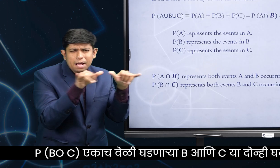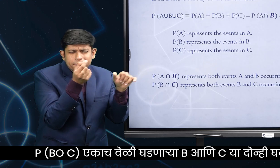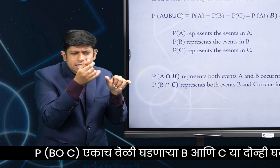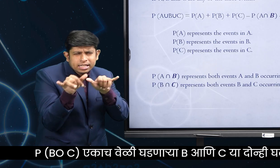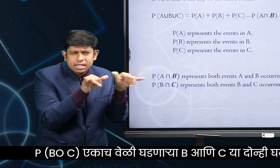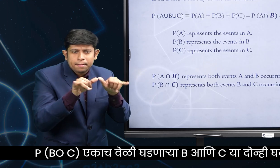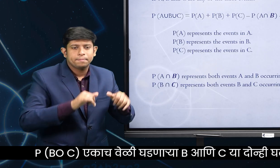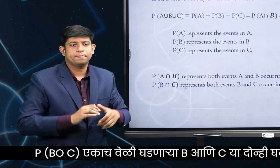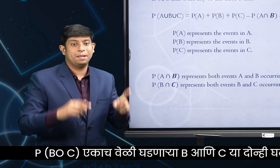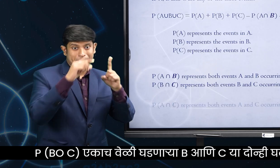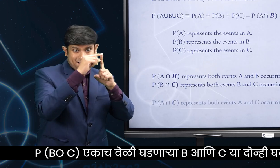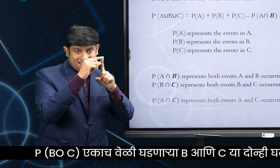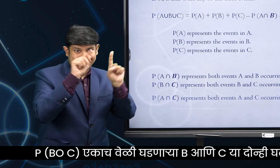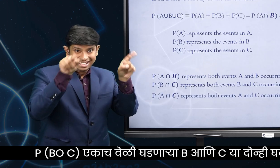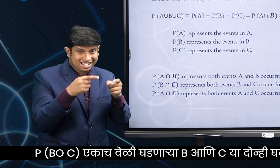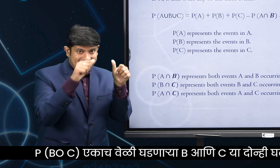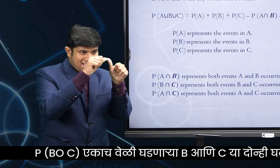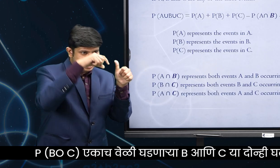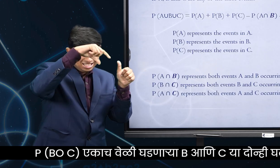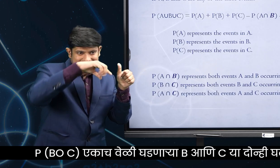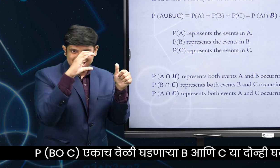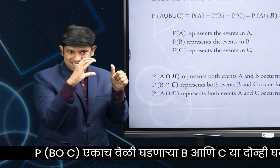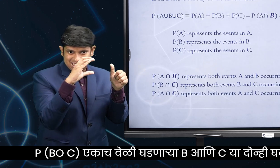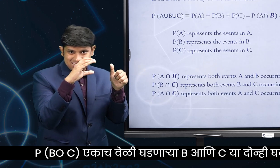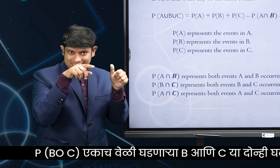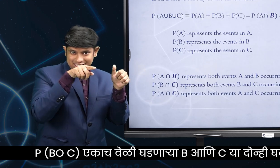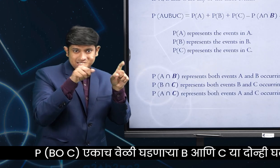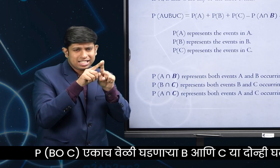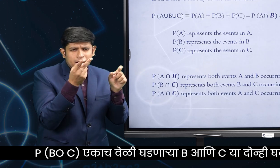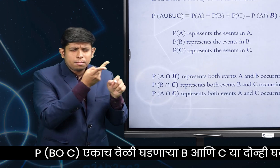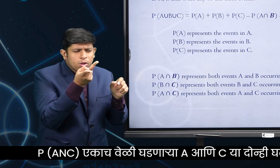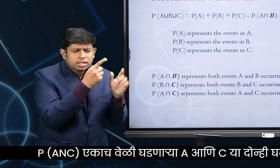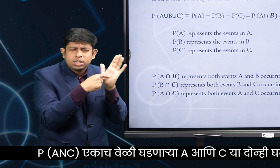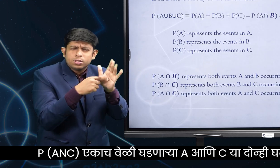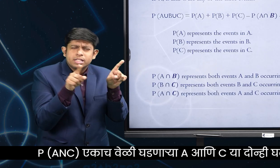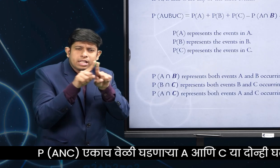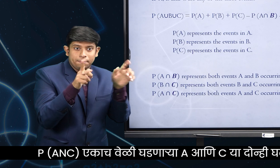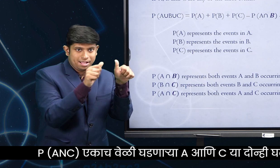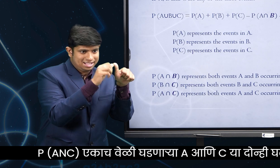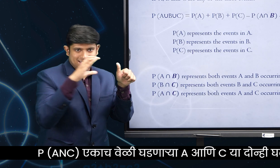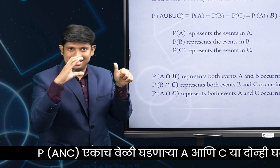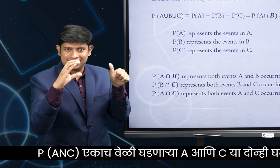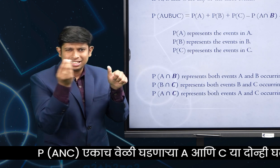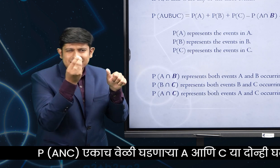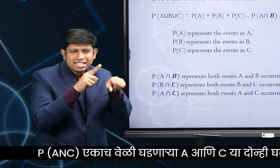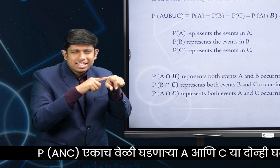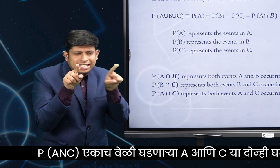BOC एकाच वेळी घडणाऱ्या B आणि C या दोन्ही घटनांचे प्रतिनिधित्व करतो. A and C एकाच वेळी